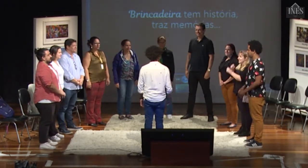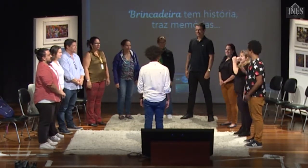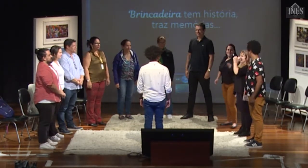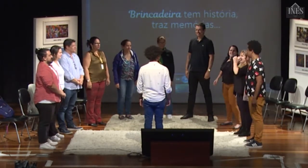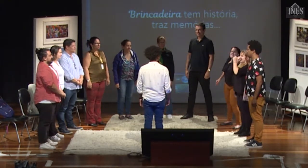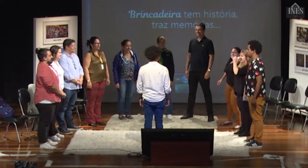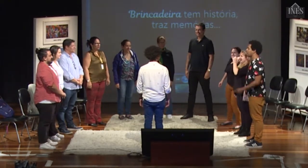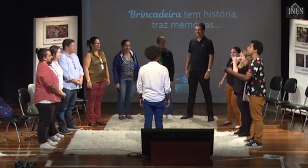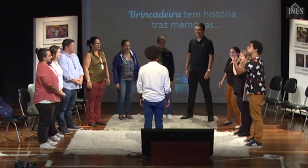Você.